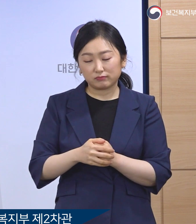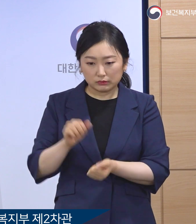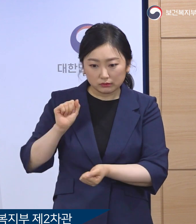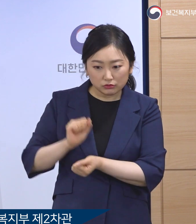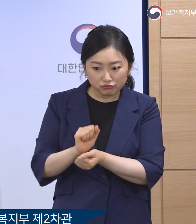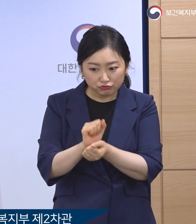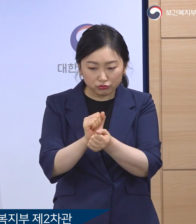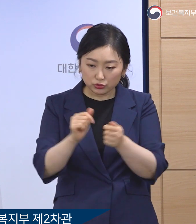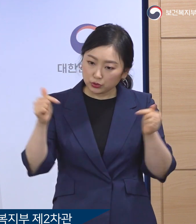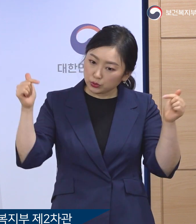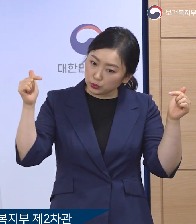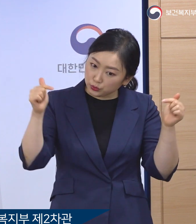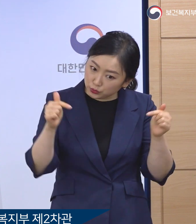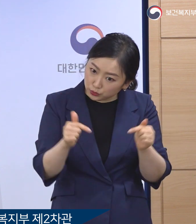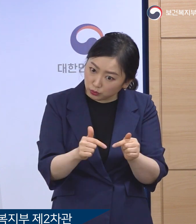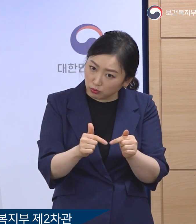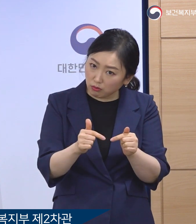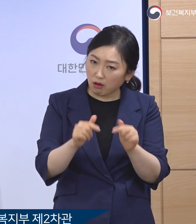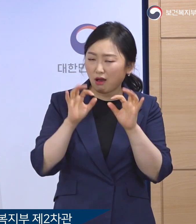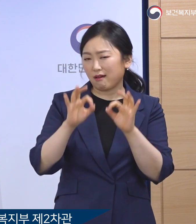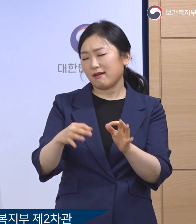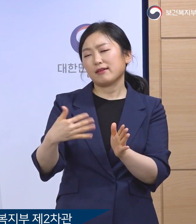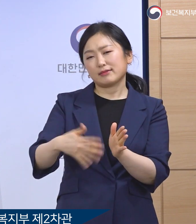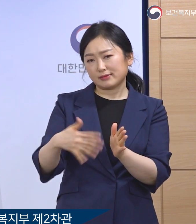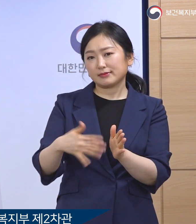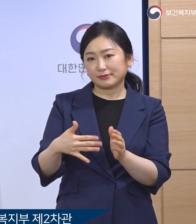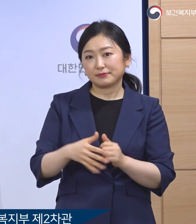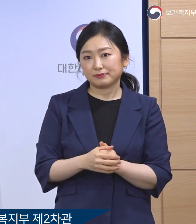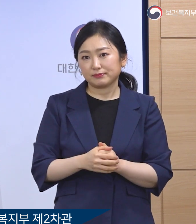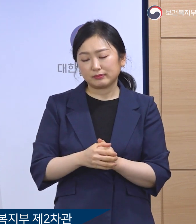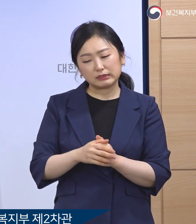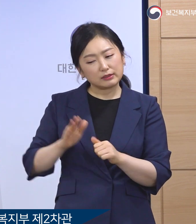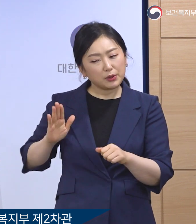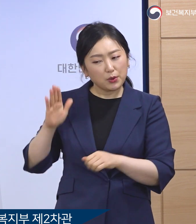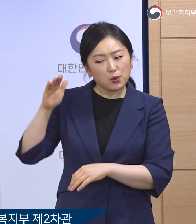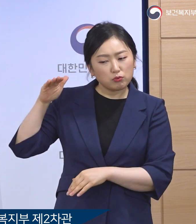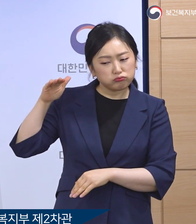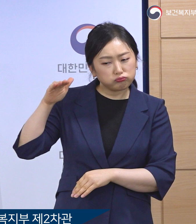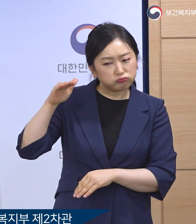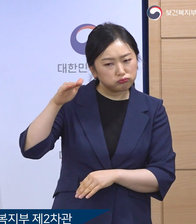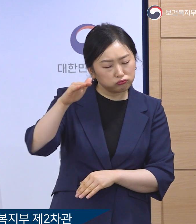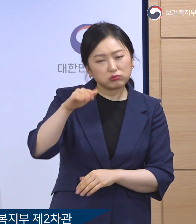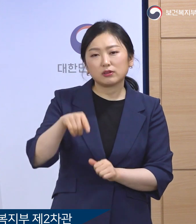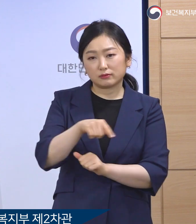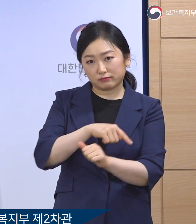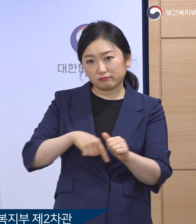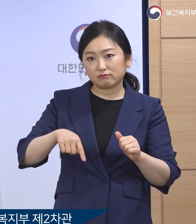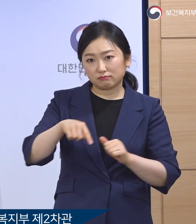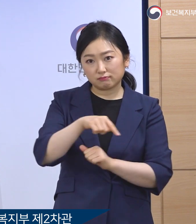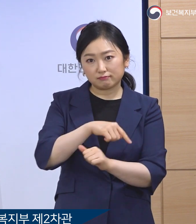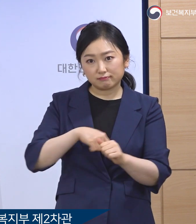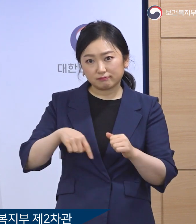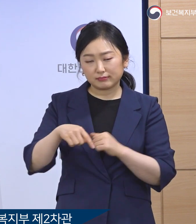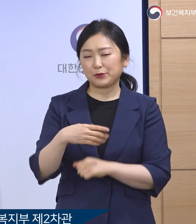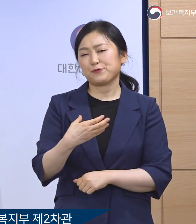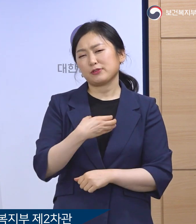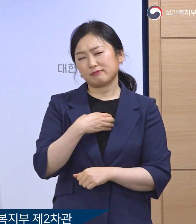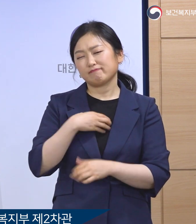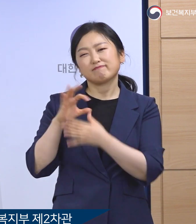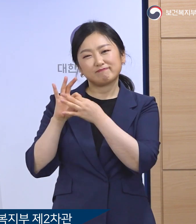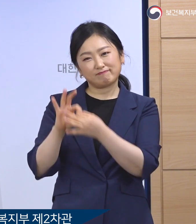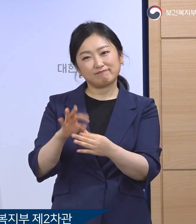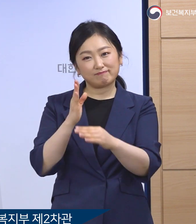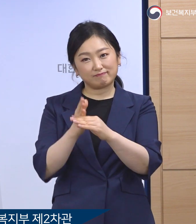줄어드는 감소세로 전환된 것은 아니고 유지되는 수준에 불과한 만큼 여전히 위험한